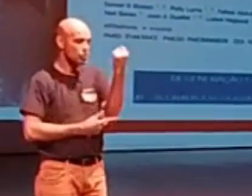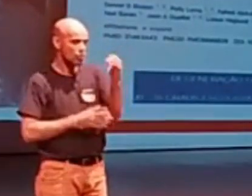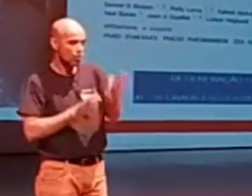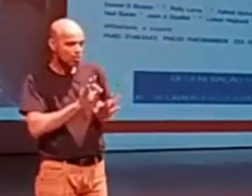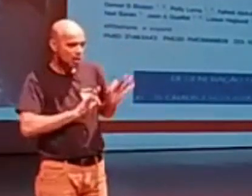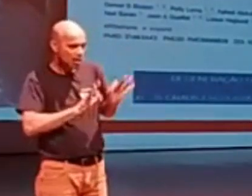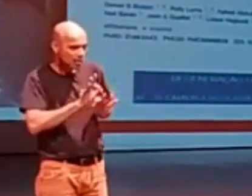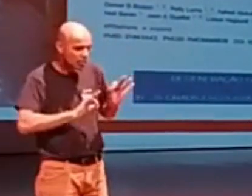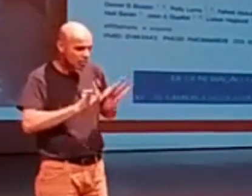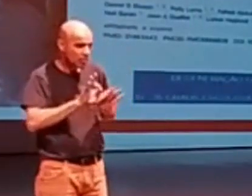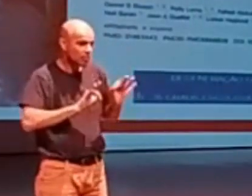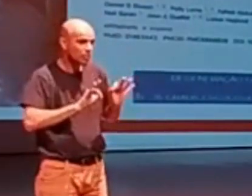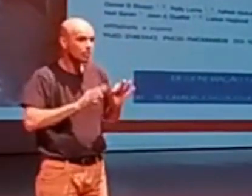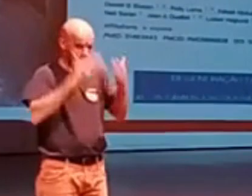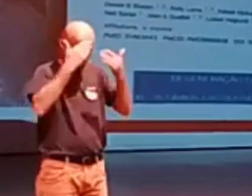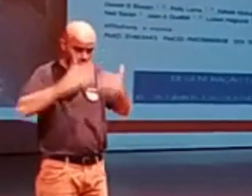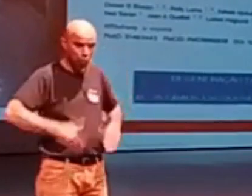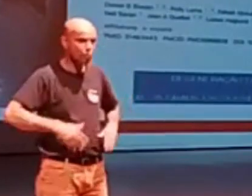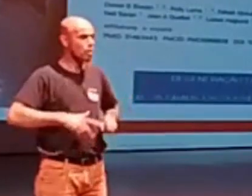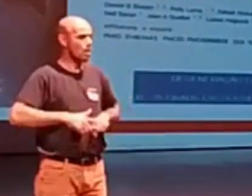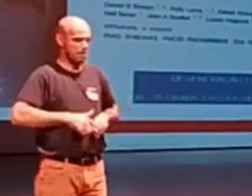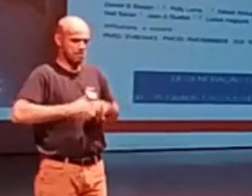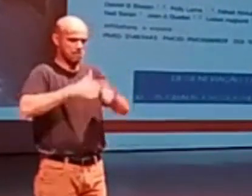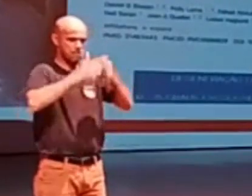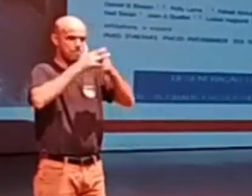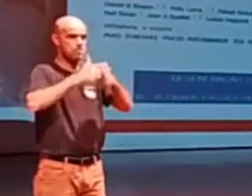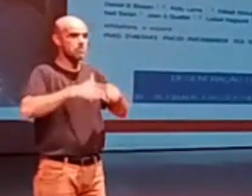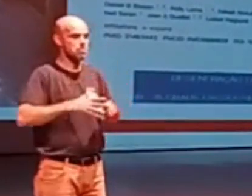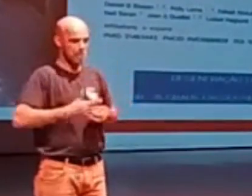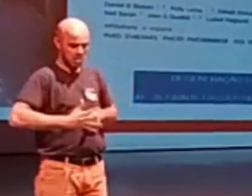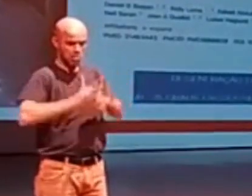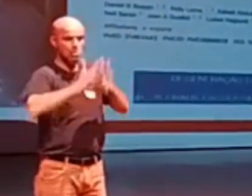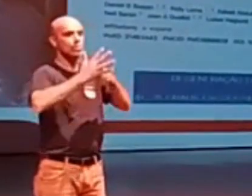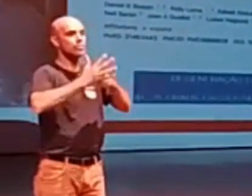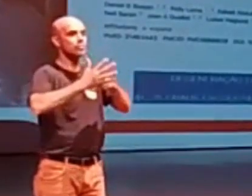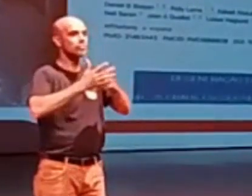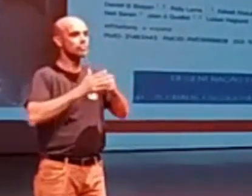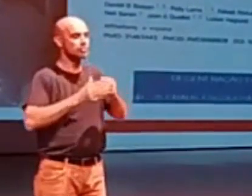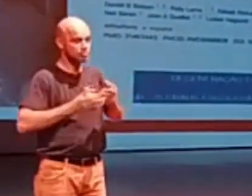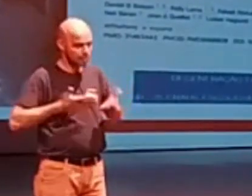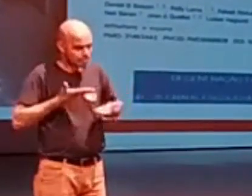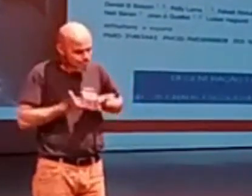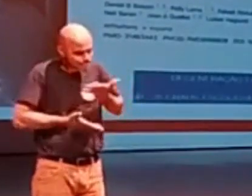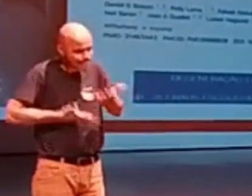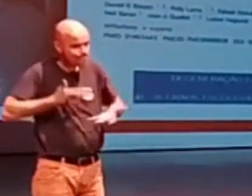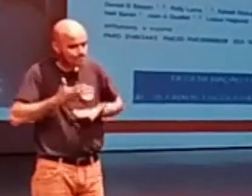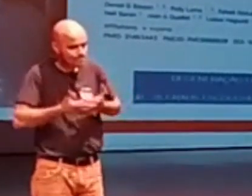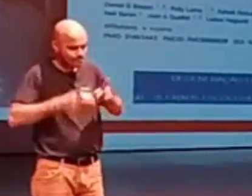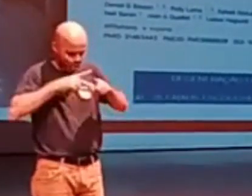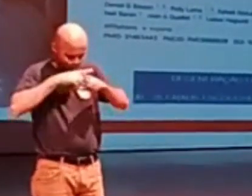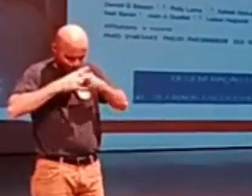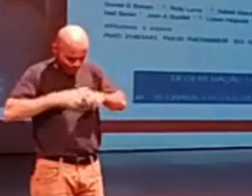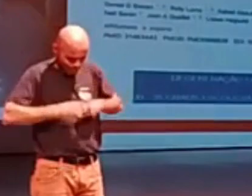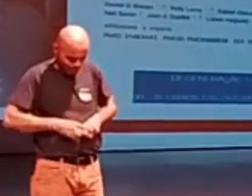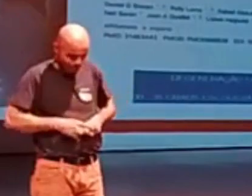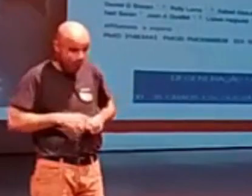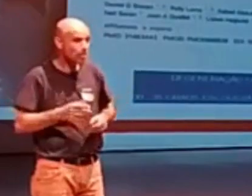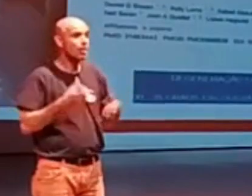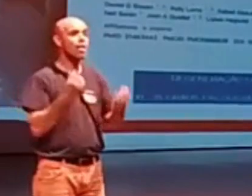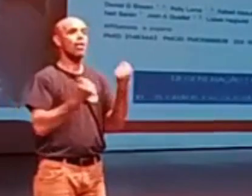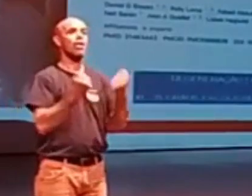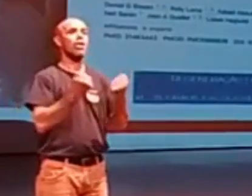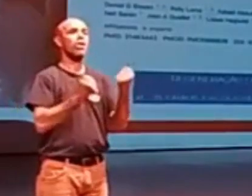seu corpo. O seu corpo é uma máquina. Se você não fizer a manutenção adequada, a conta vai chegar. Pegue um carro e vai andar no carro 500